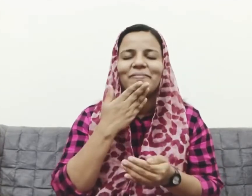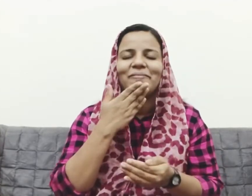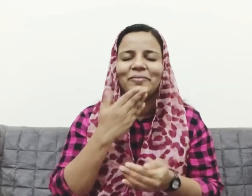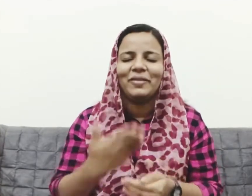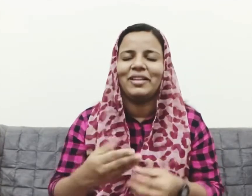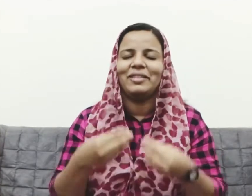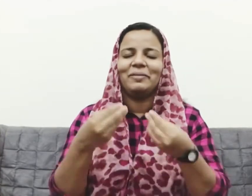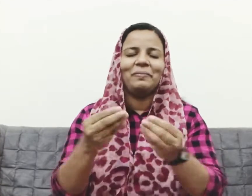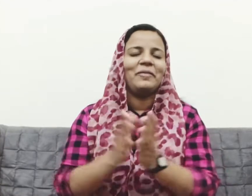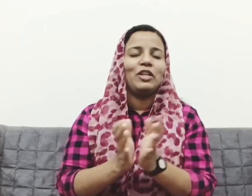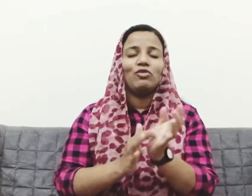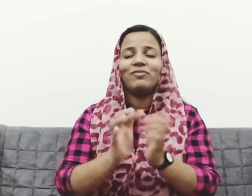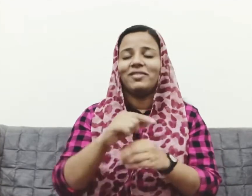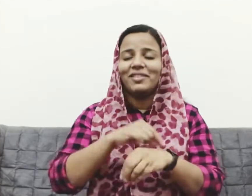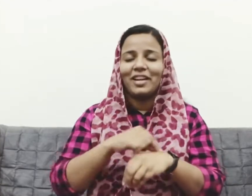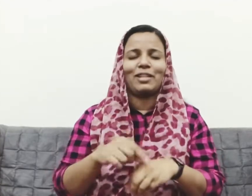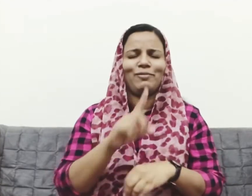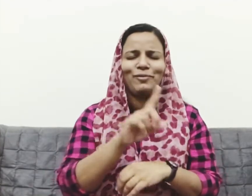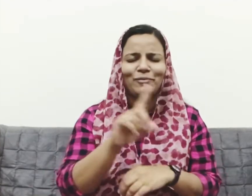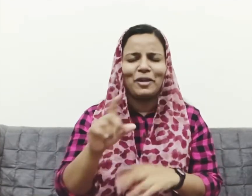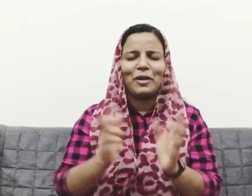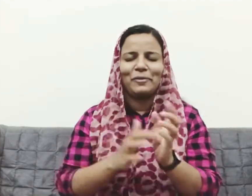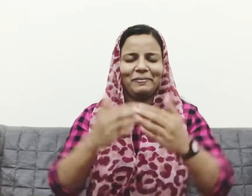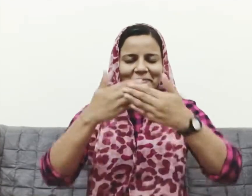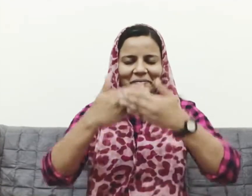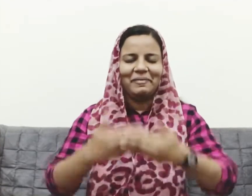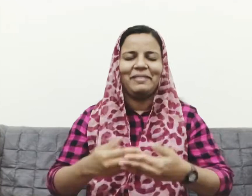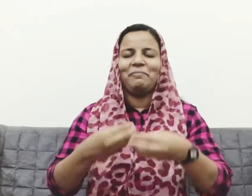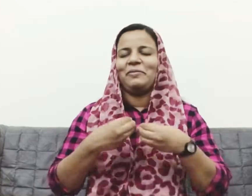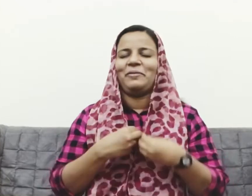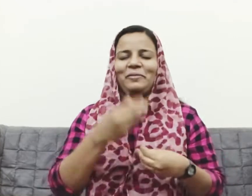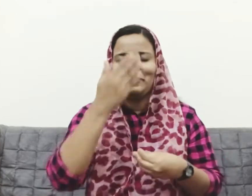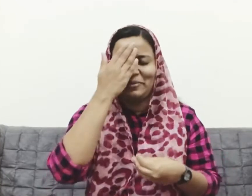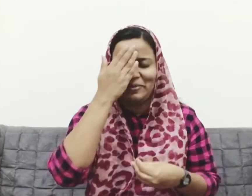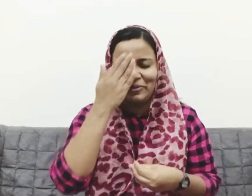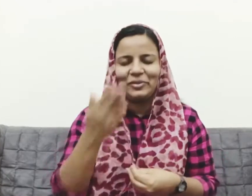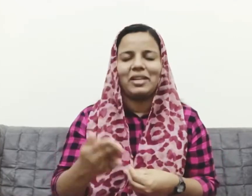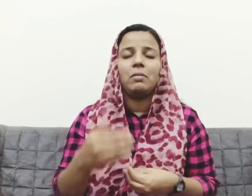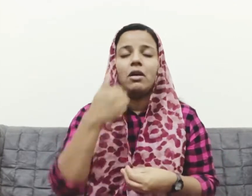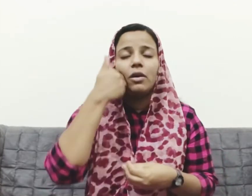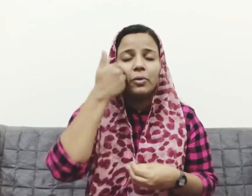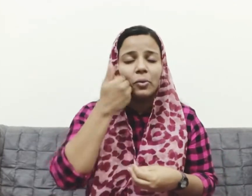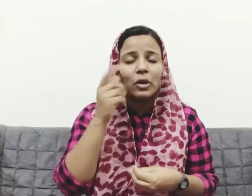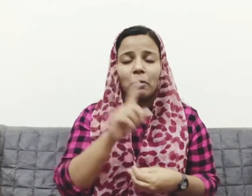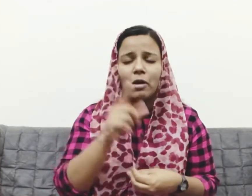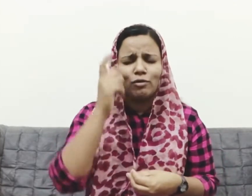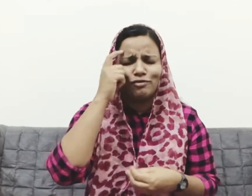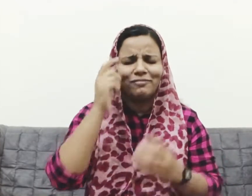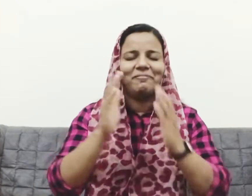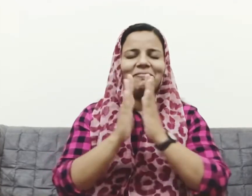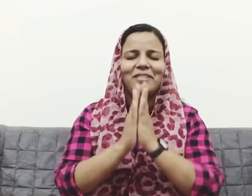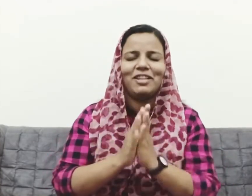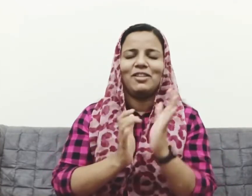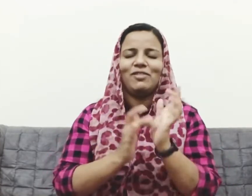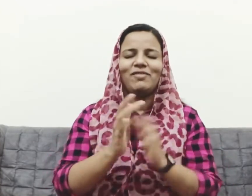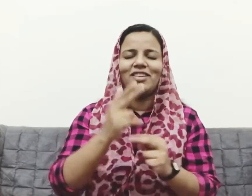ഞങ്ങൾ നന്ദി പറയുന്നു. അങ്ങയുടെ രക്തം ഞങ്ങൾക്ക് ഓരോരുത്തർക്കും മറവായിരിക്കുന്നതിനായിട്ട് സ്തോത്രം പറയുന്നു. പ്രത്യേകിച്ച് രോഗികളായിരിക്കുന്നു. ഈ പ്രഭാതത്തിൽ യേശു ക്രിസ്തുവിൻ്റെ